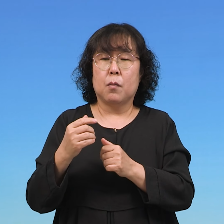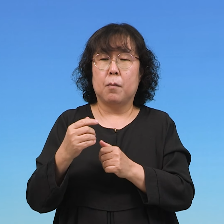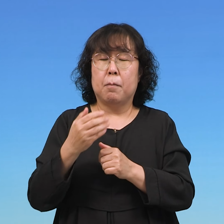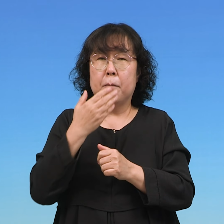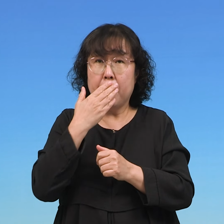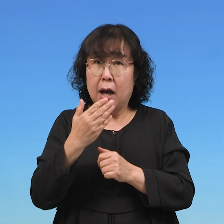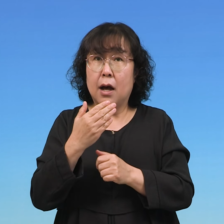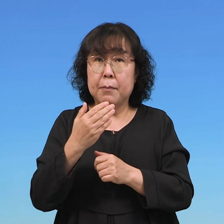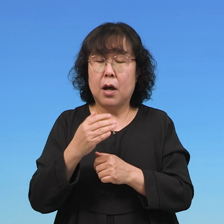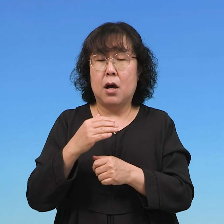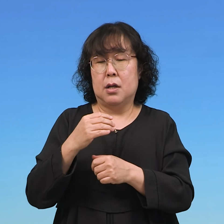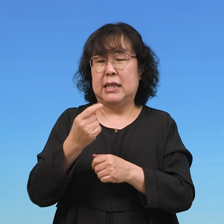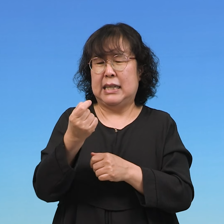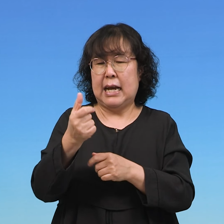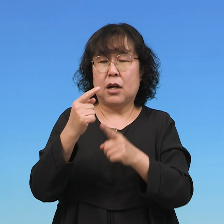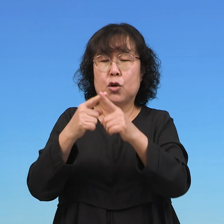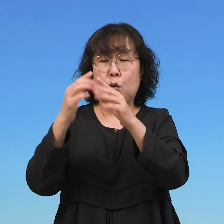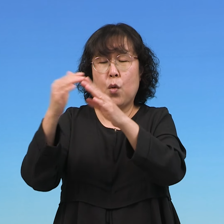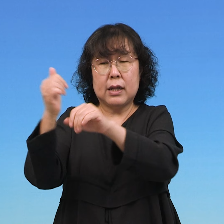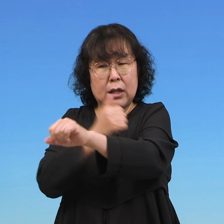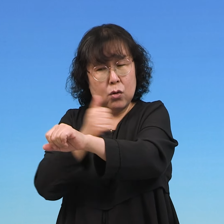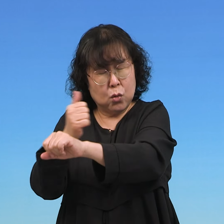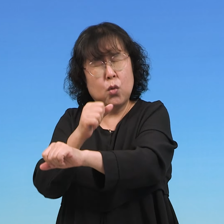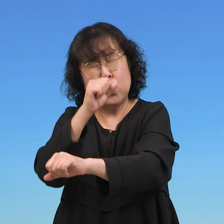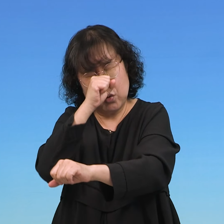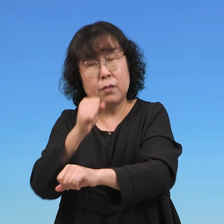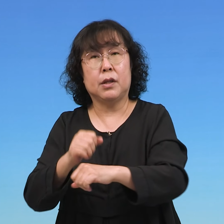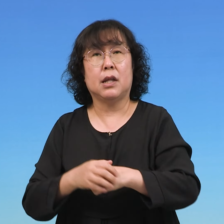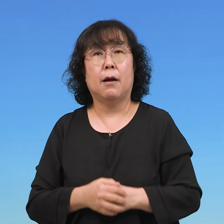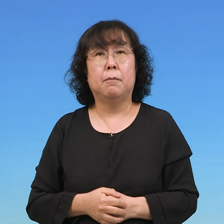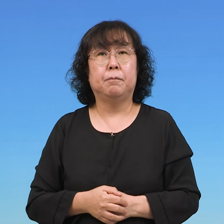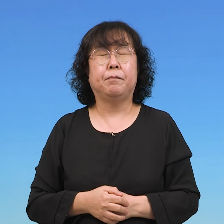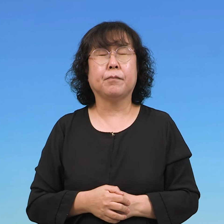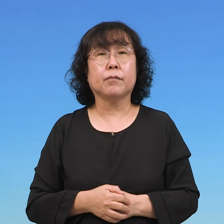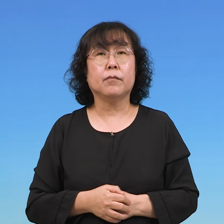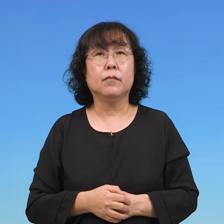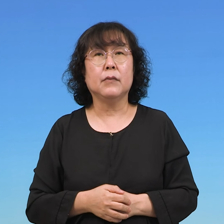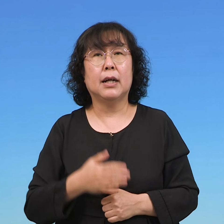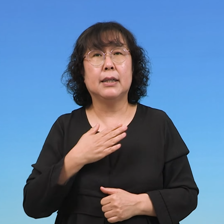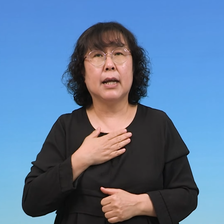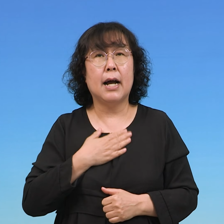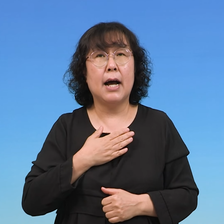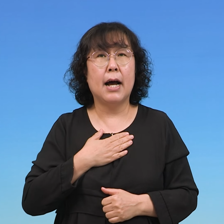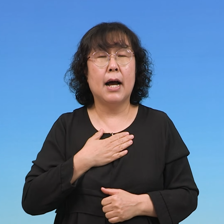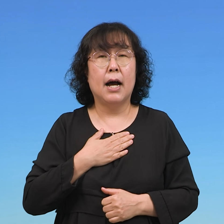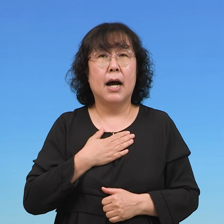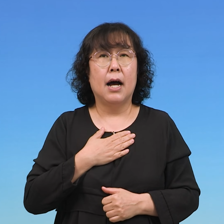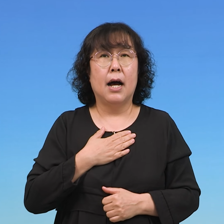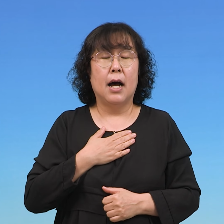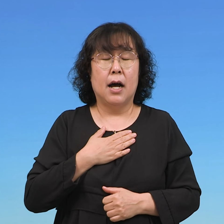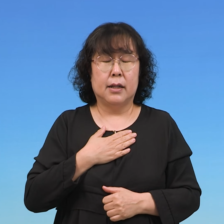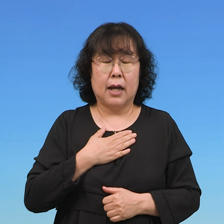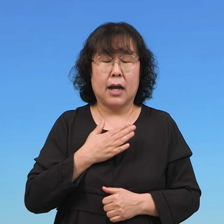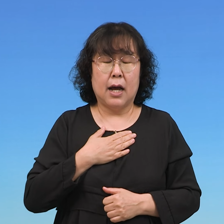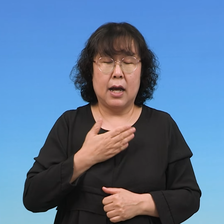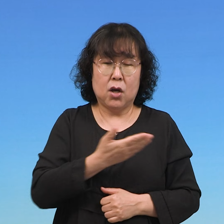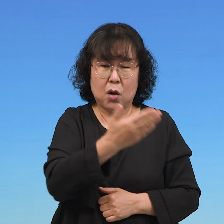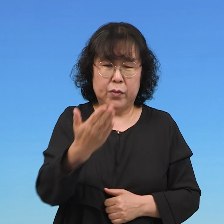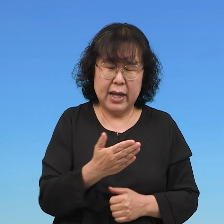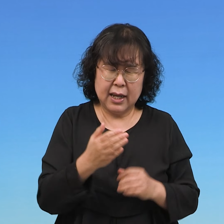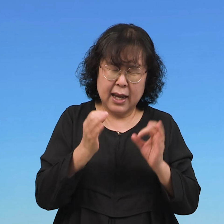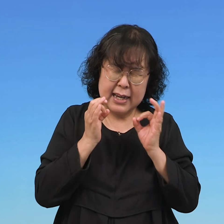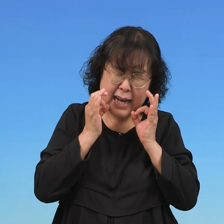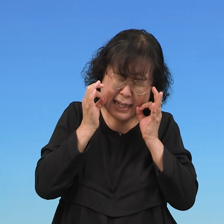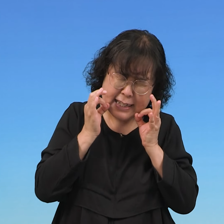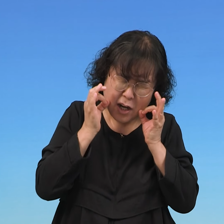때가 많습니다. 분당 우리 교회 안 오셔도 돼요. 근데 여러분, 제 모든 존재를 걸고